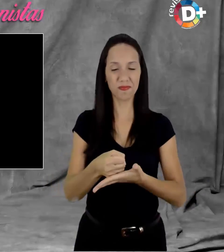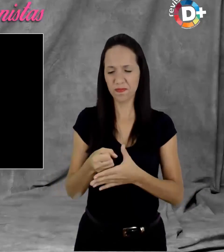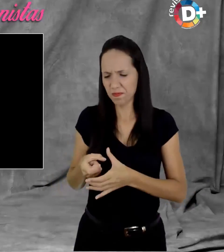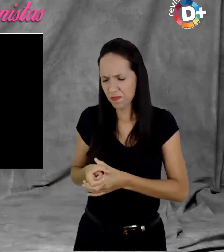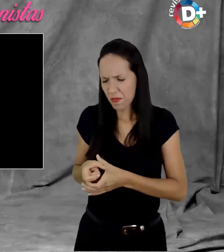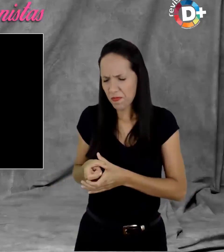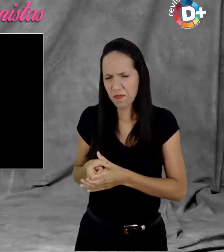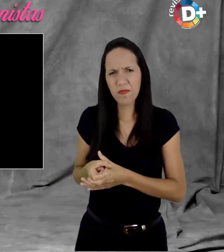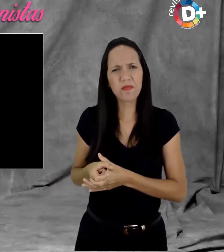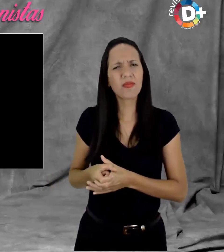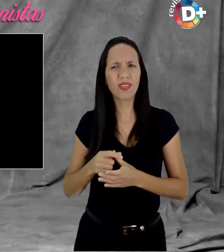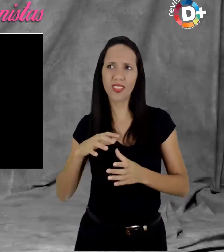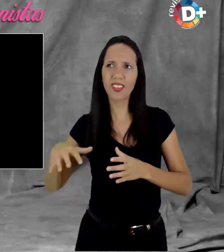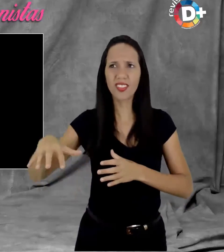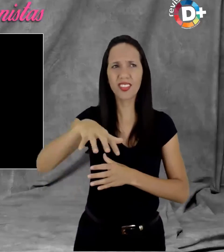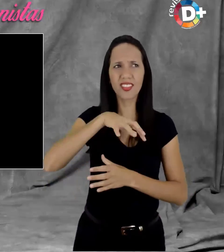para a melhoria de tudo aquilo que a cerca.